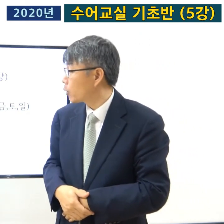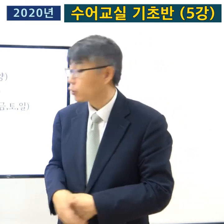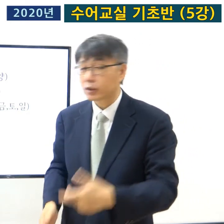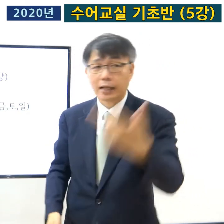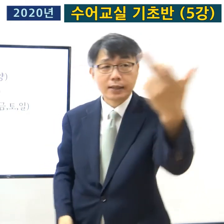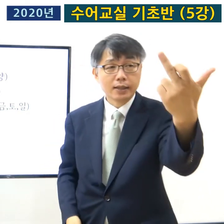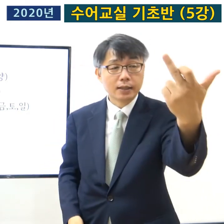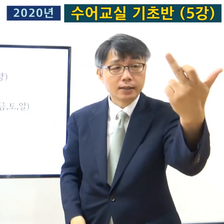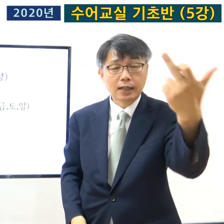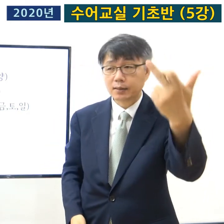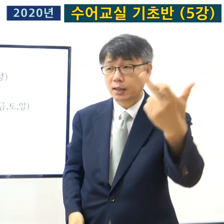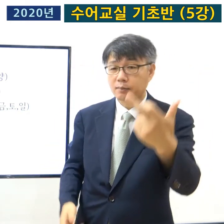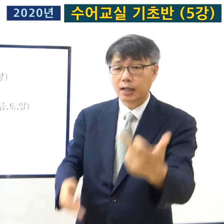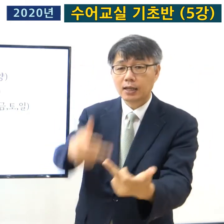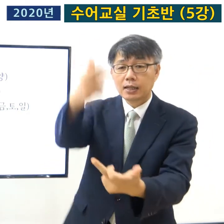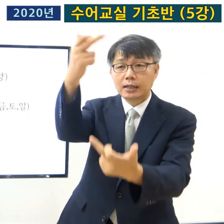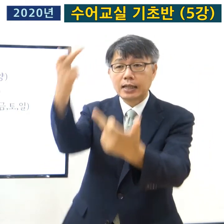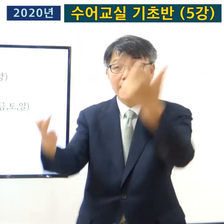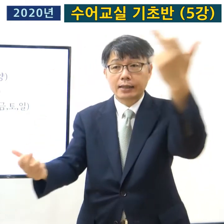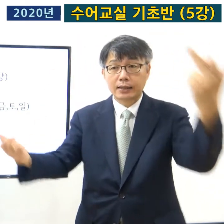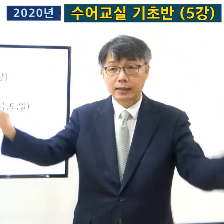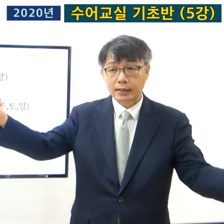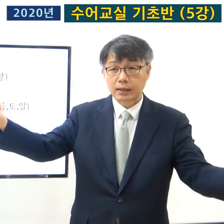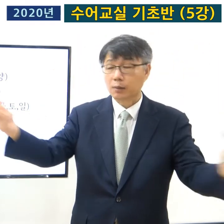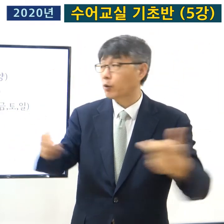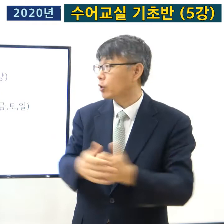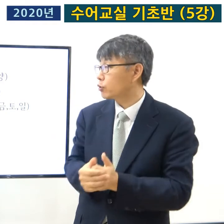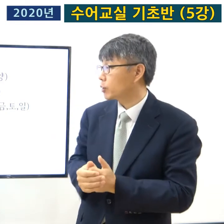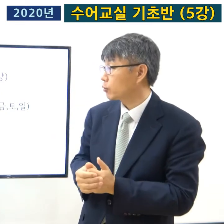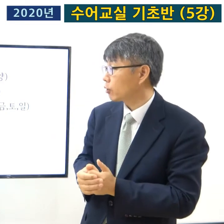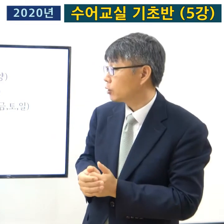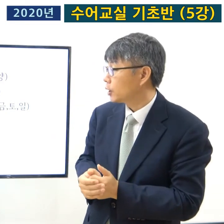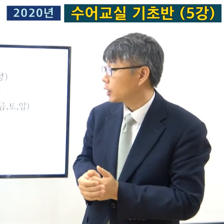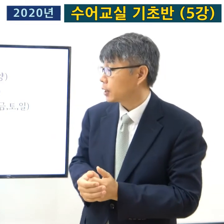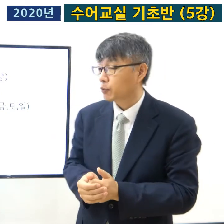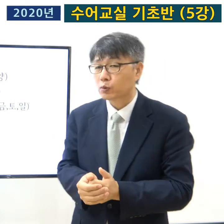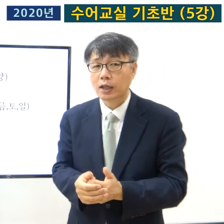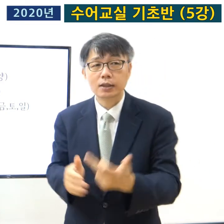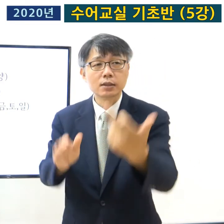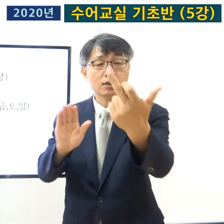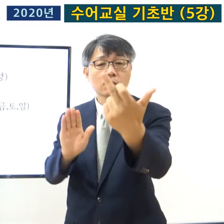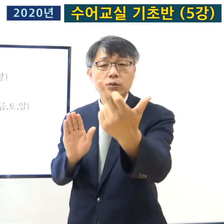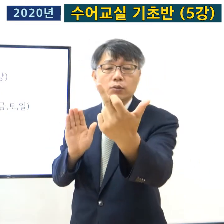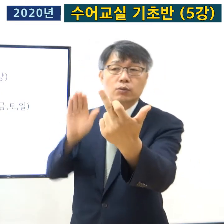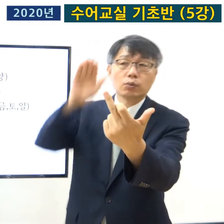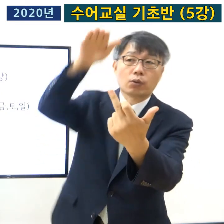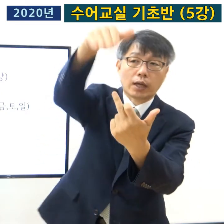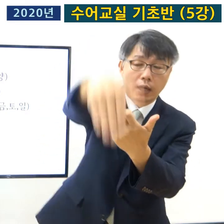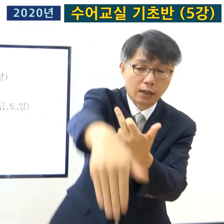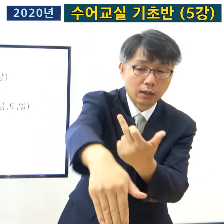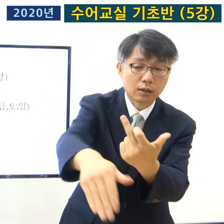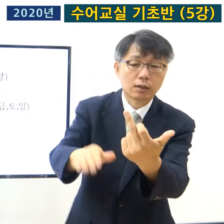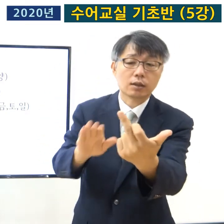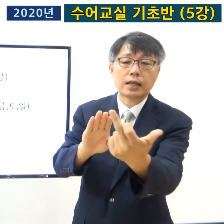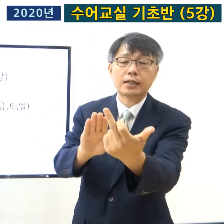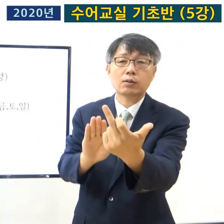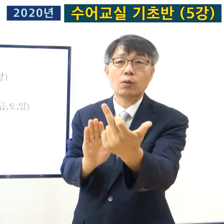배웠죠? 산입니다. 산 이렇게 표현해 주시면 되고요. 그 다음 동산은 이렇게 산이 있고